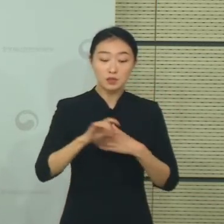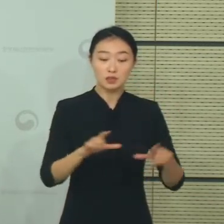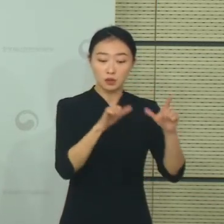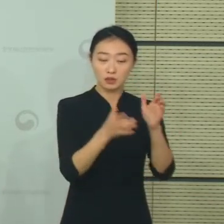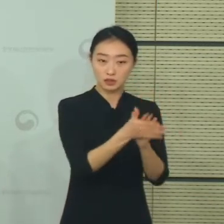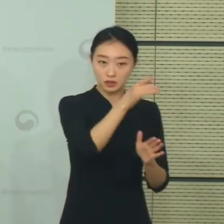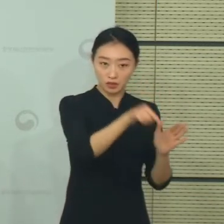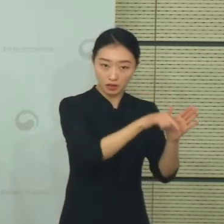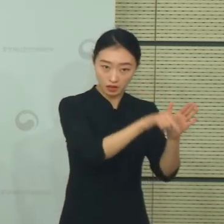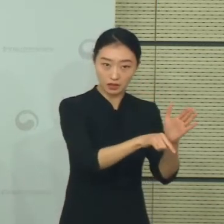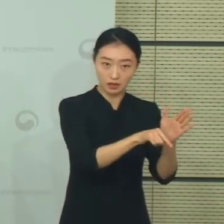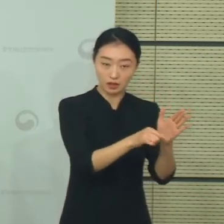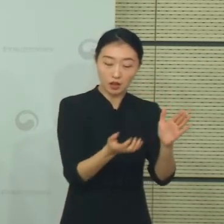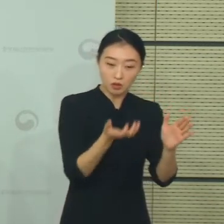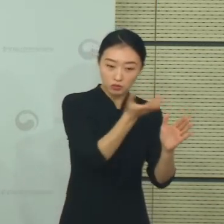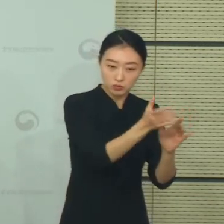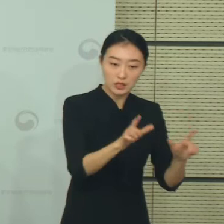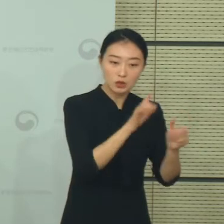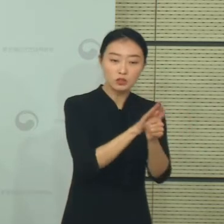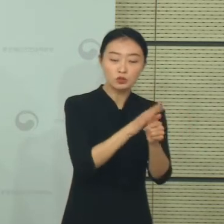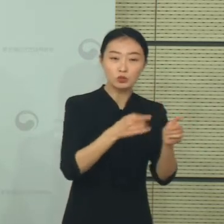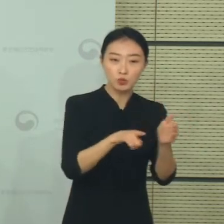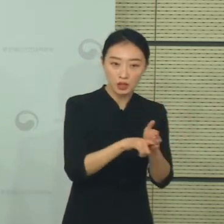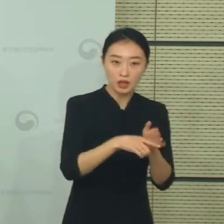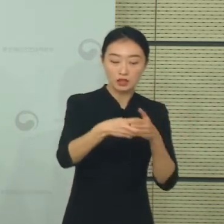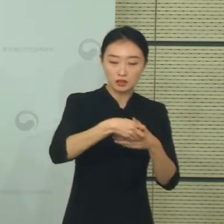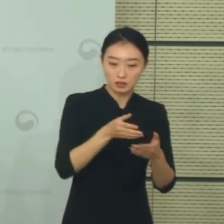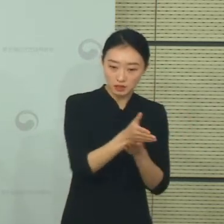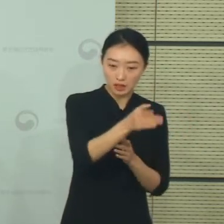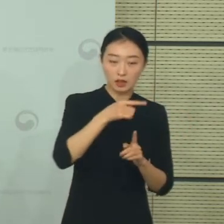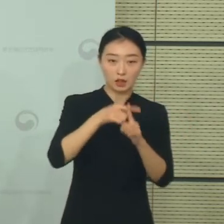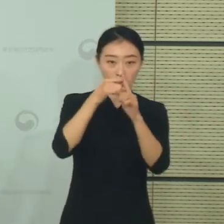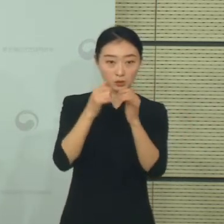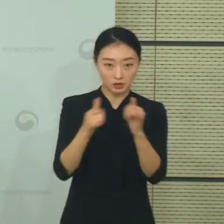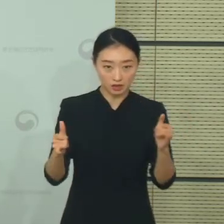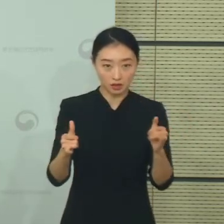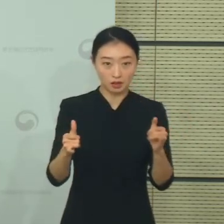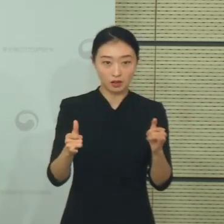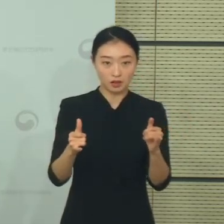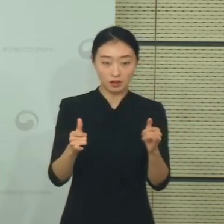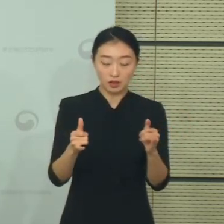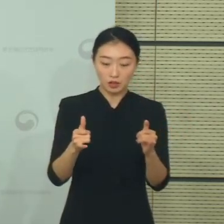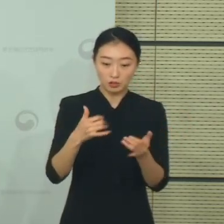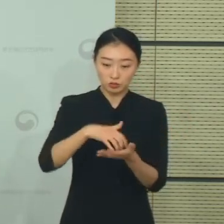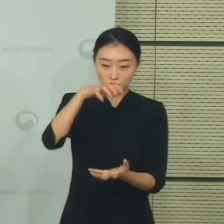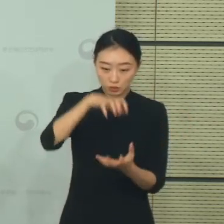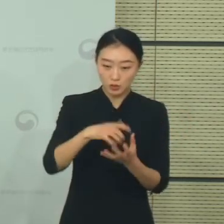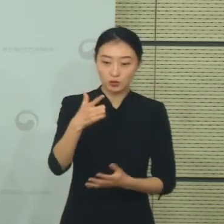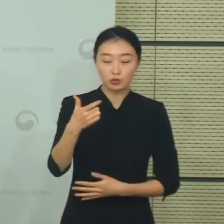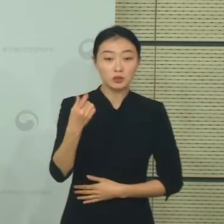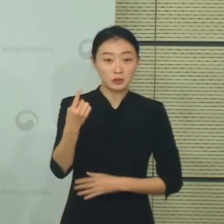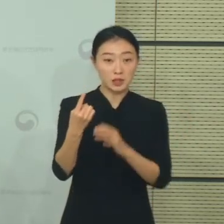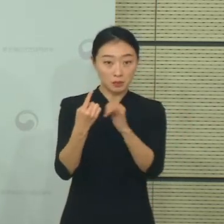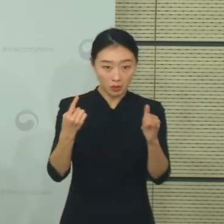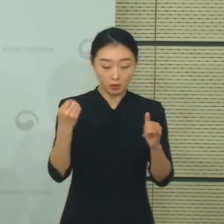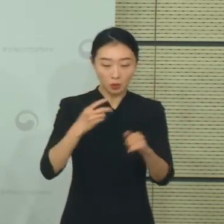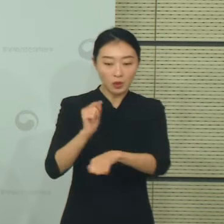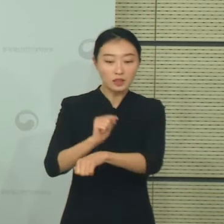임시생활시설에는 진단검사 입소자의 생활지원을 위한 의사, 간호사 등 의료인력 64명과